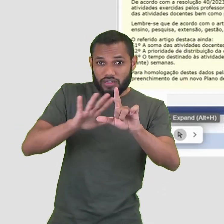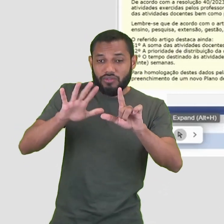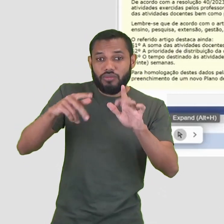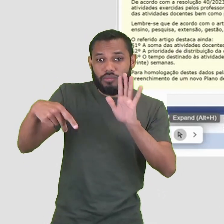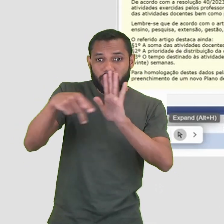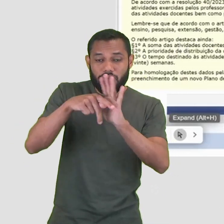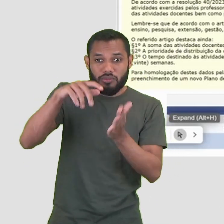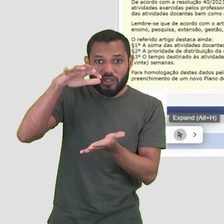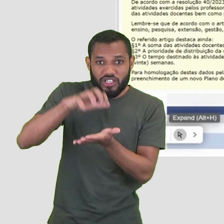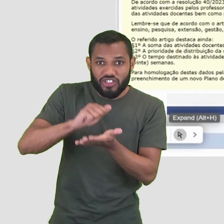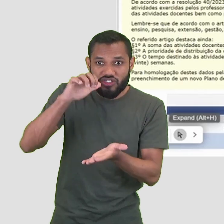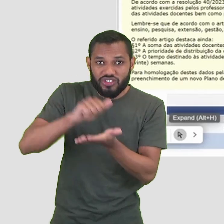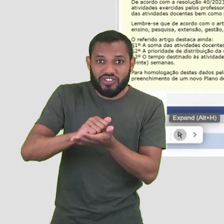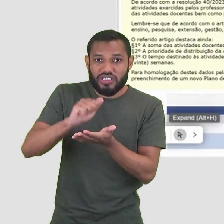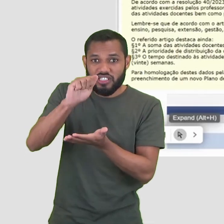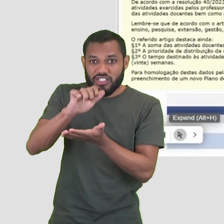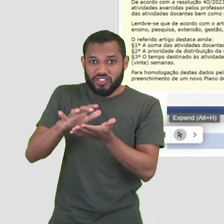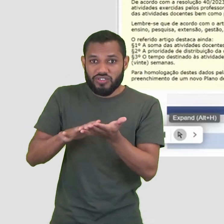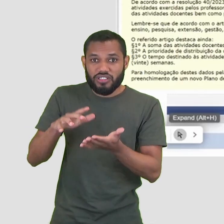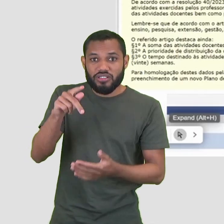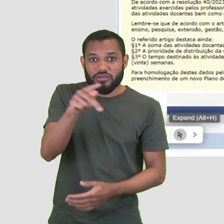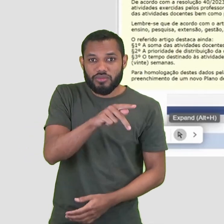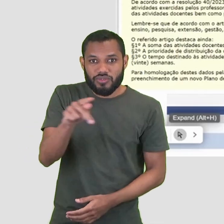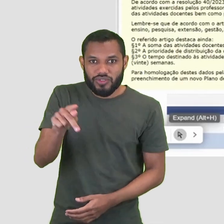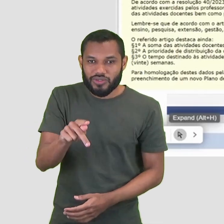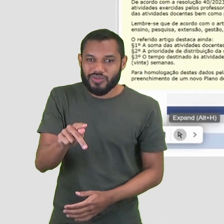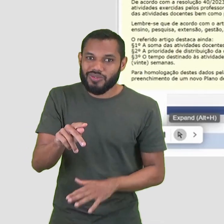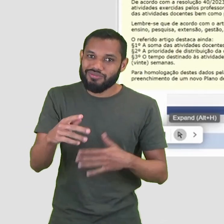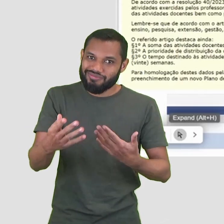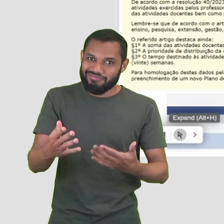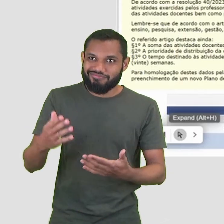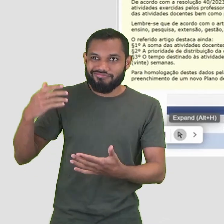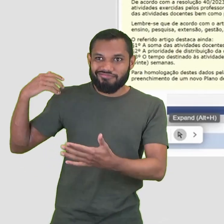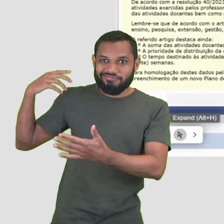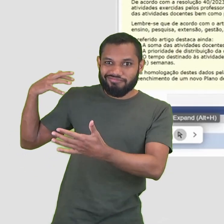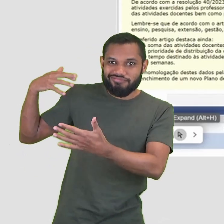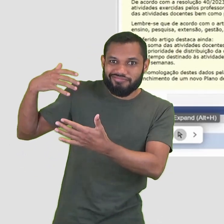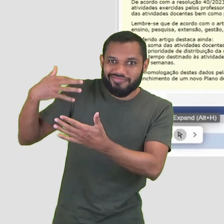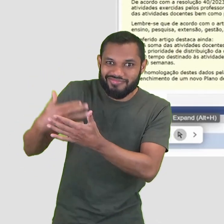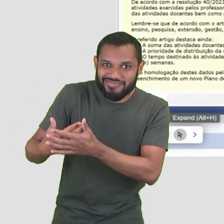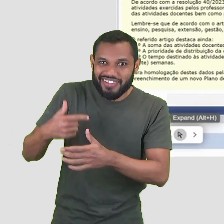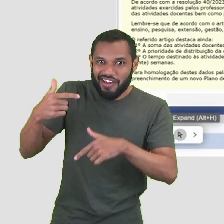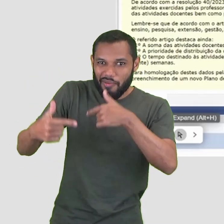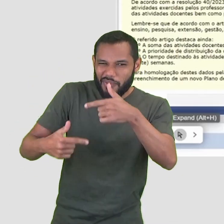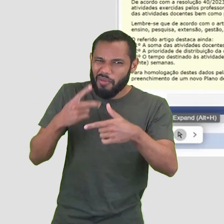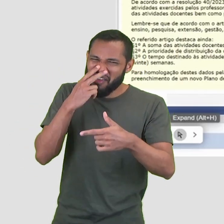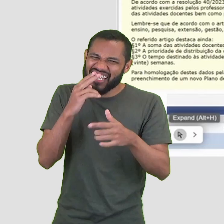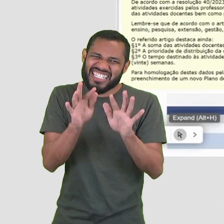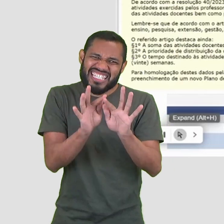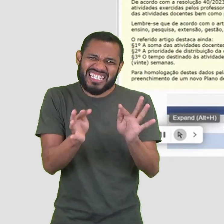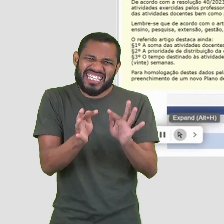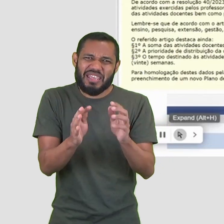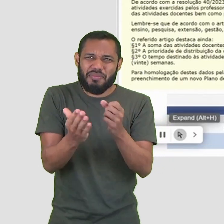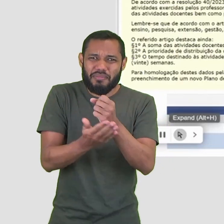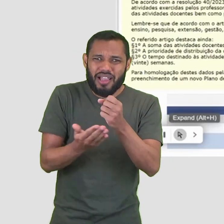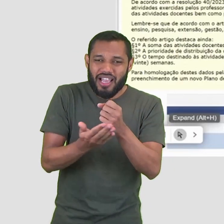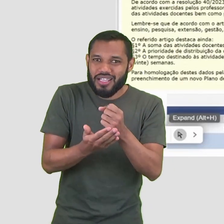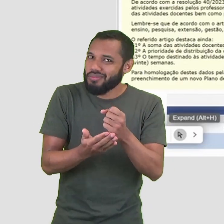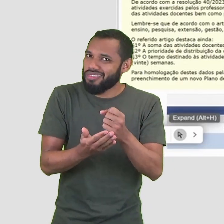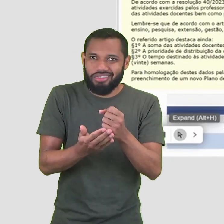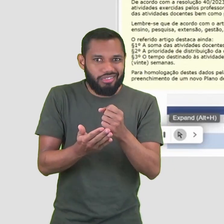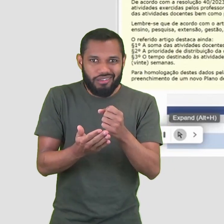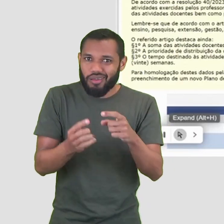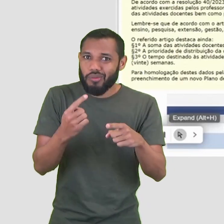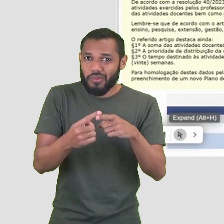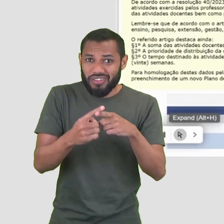de atividades docentes. Foi um trabalho bastante longo, porque embora pareça simples, né, lidar com